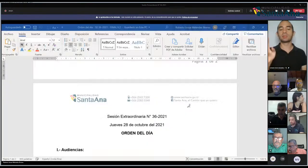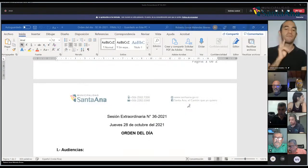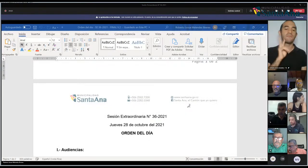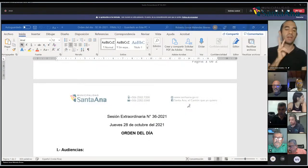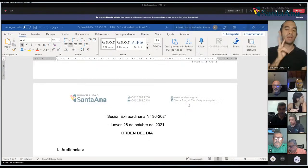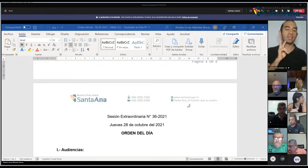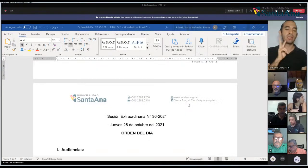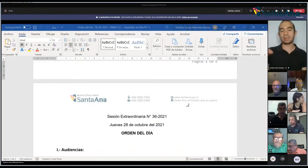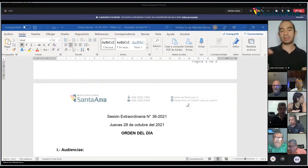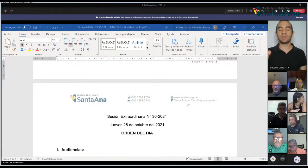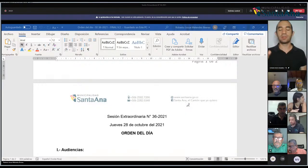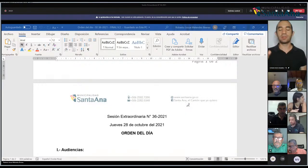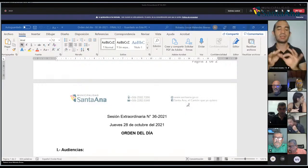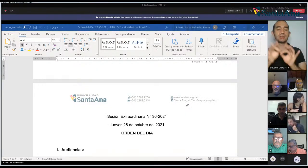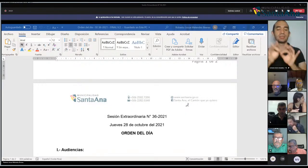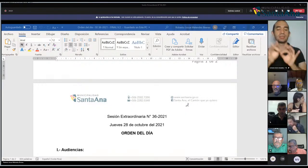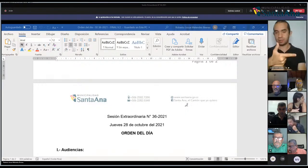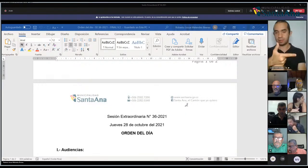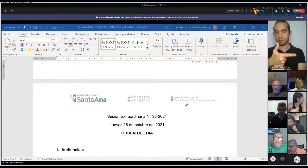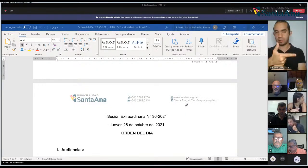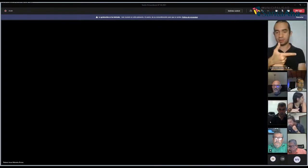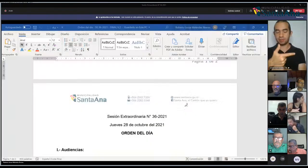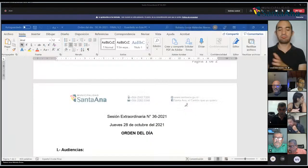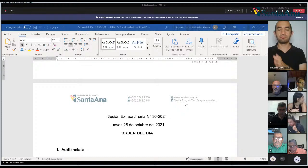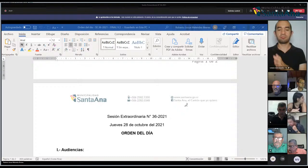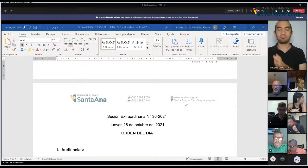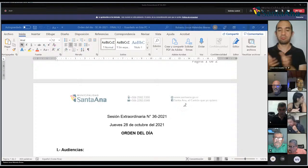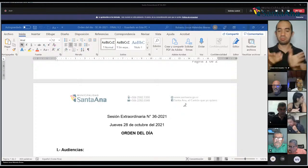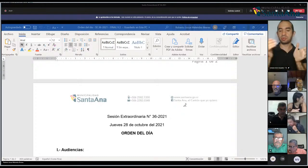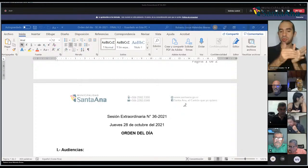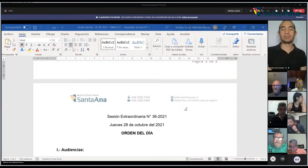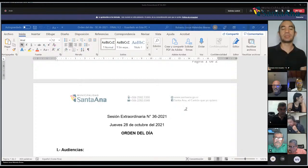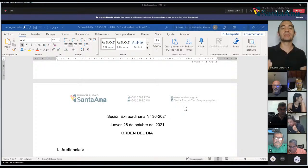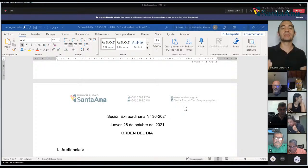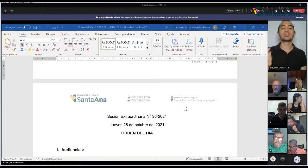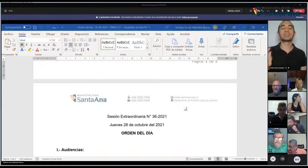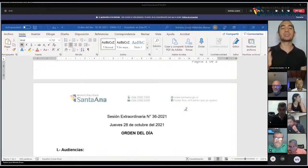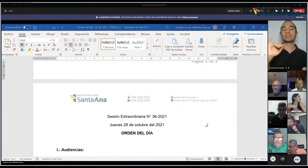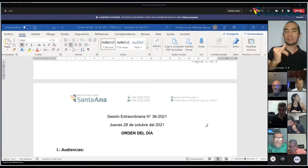esquí y llamó nuevamente don jeremy gonzález hierba